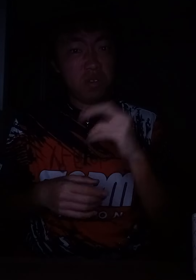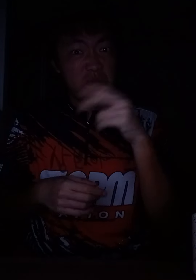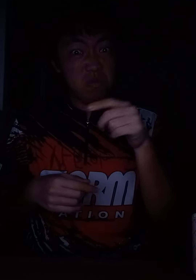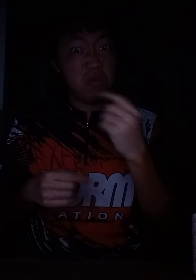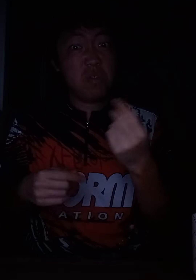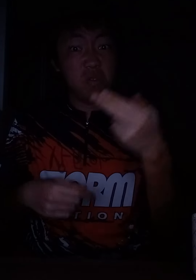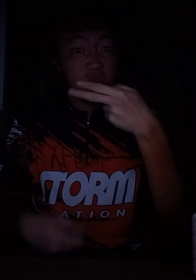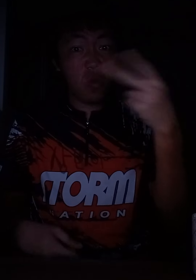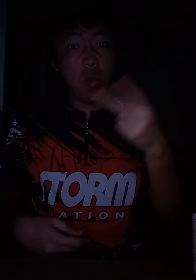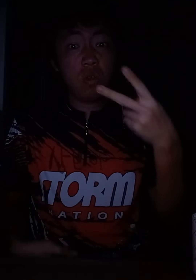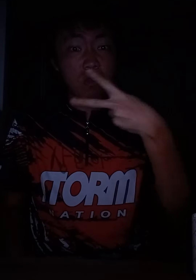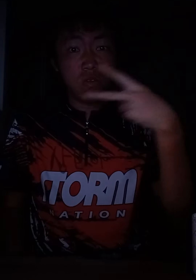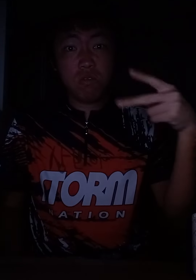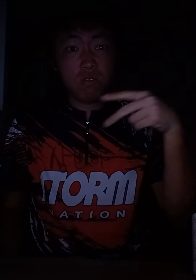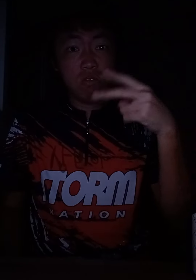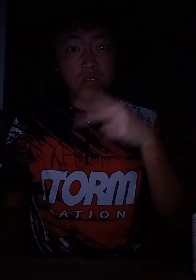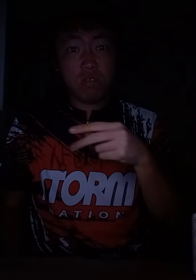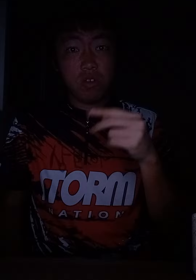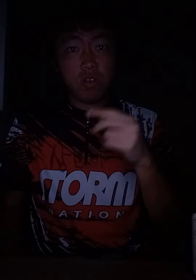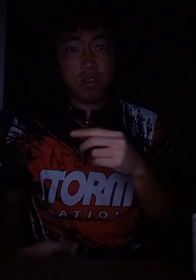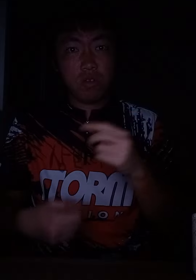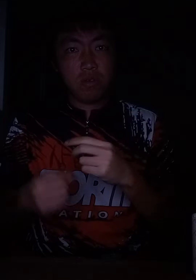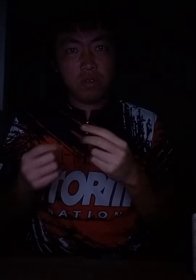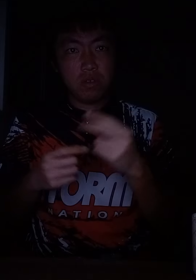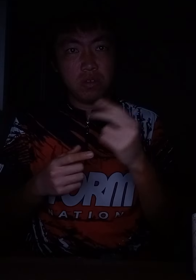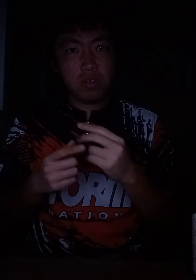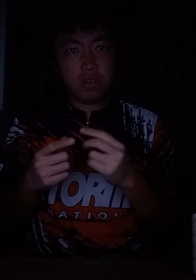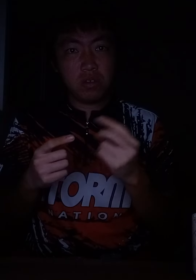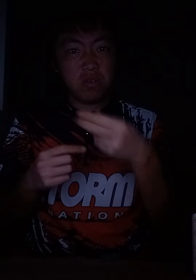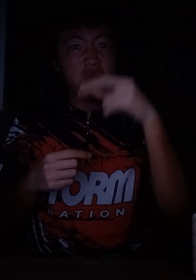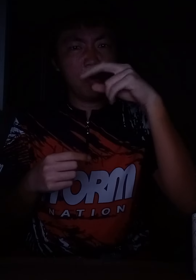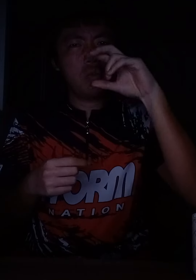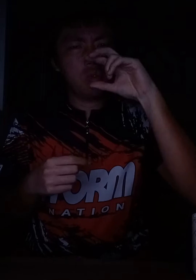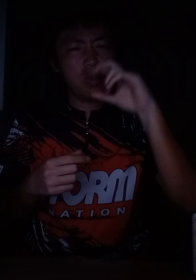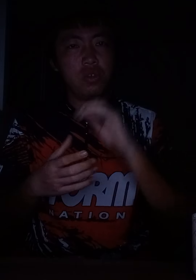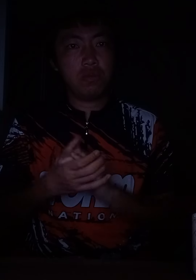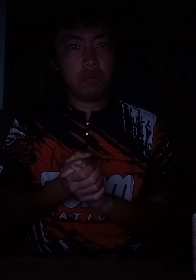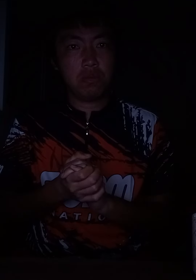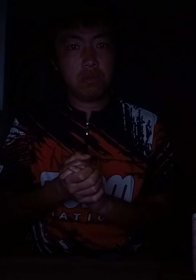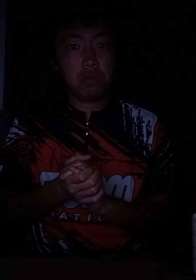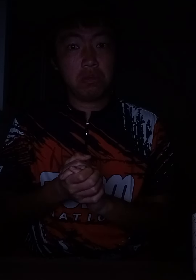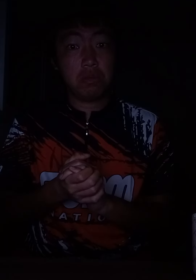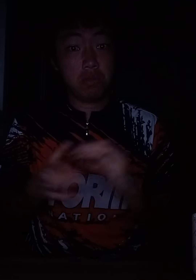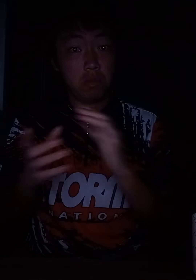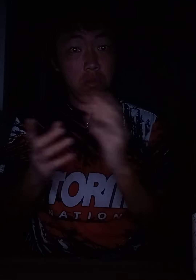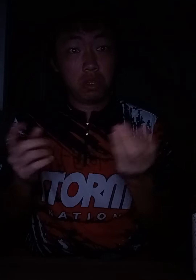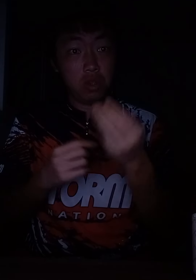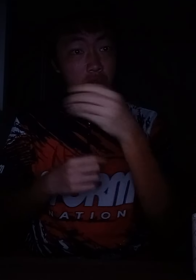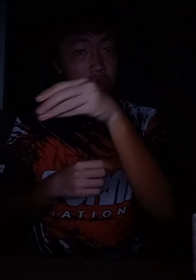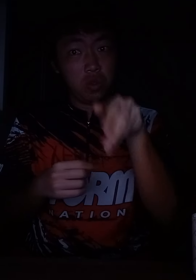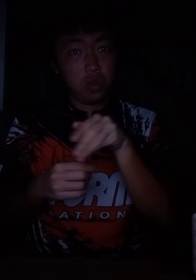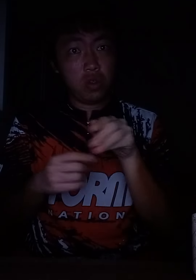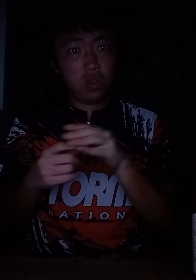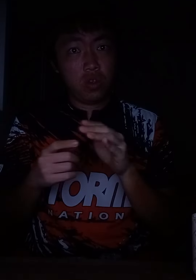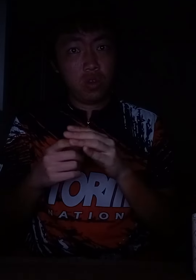심지어 품에서 무언가를 꺼냅니다. 지금까지는 맥주를 마시는 모습이고요. 네. 가만히 앉아 있다가 주변에 항해도 아랑곳하지 않고